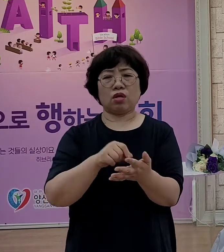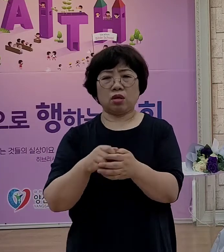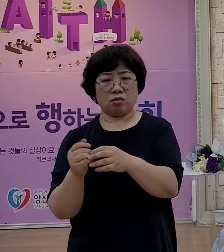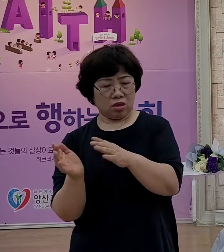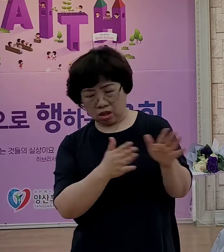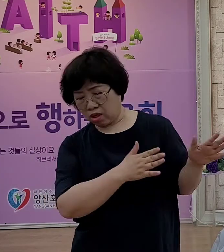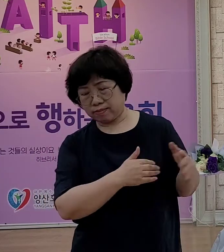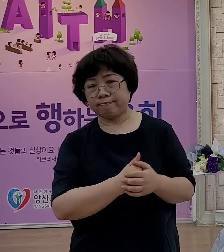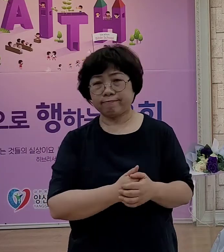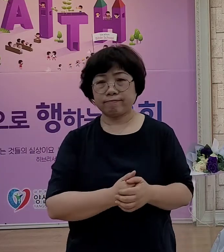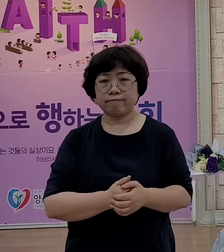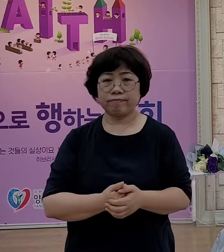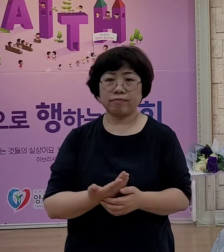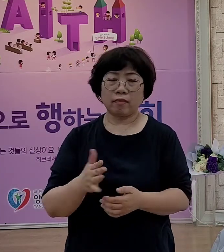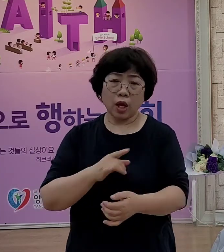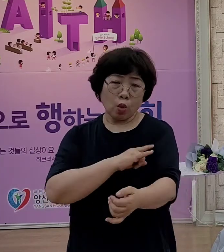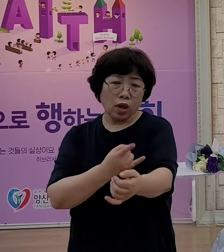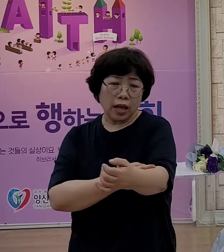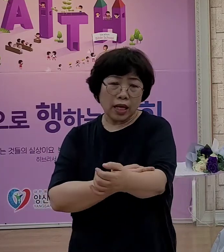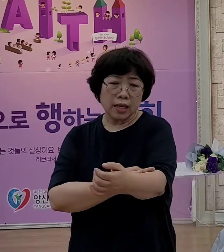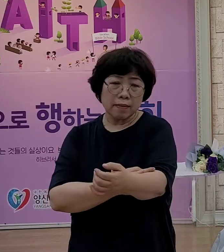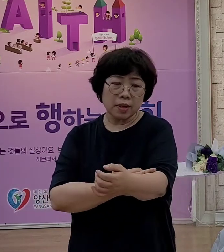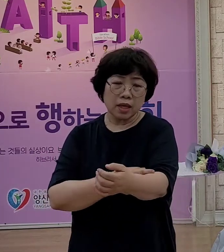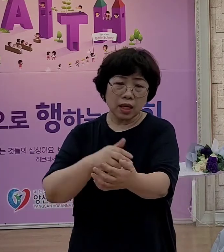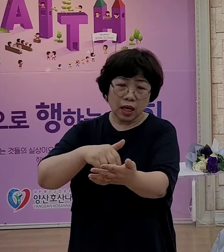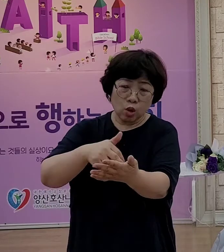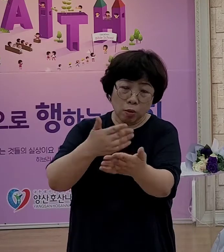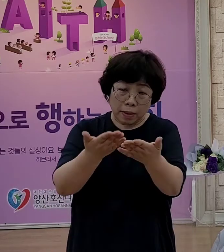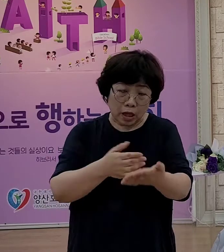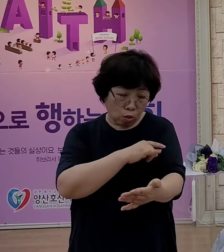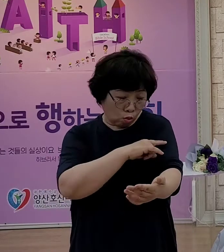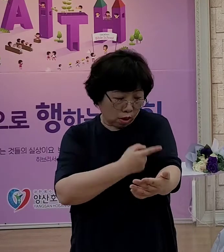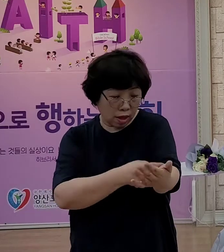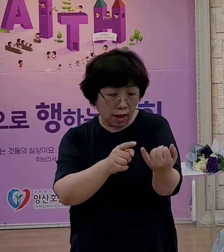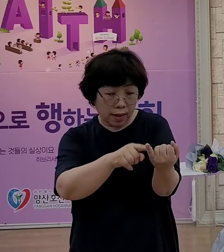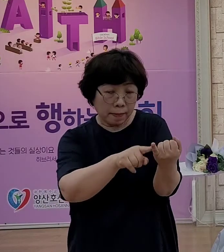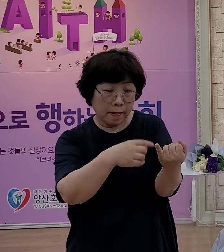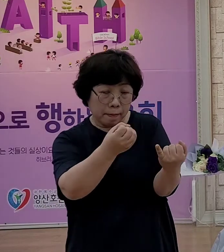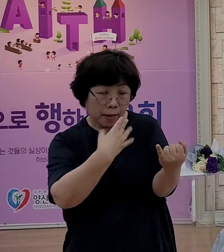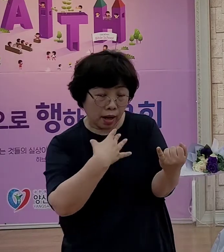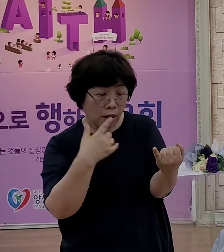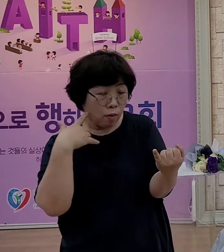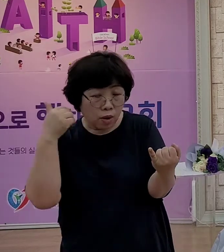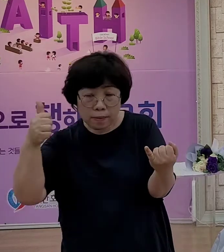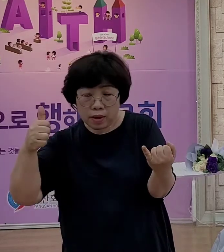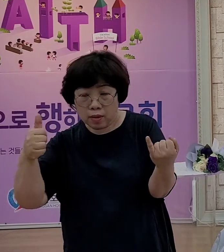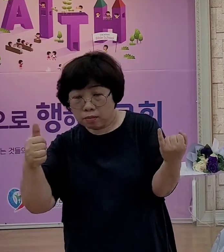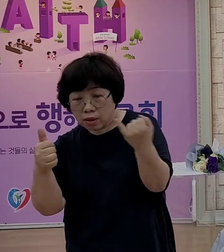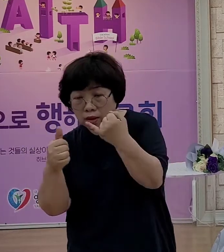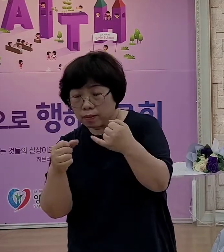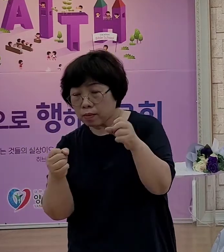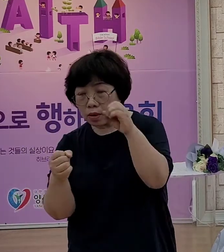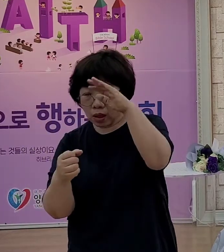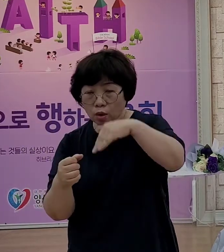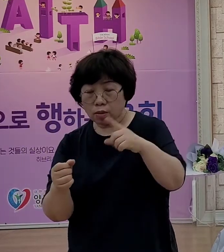목사님 그런데 이분이 이런 이야기들은 자꾸 목사님 귀에 들어가면 일이 커질